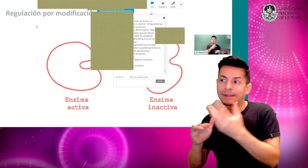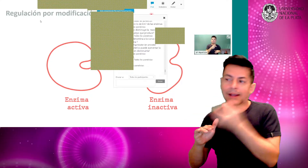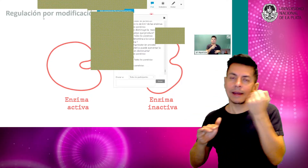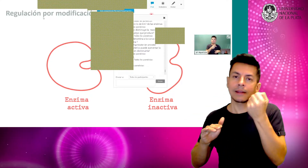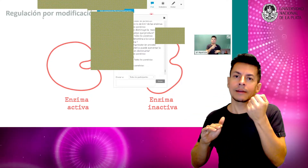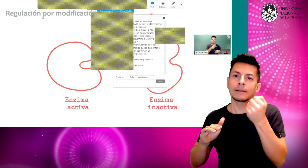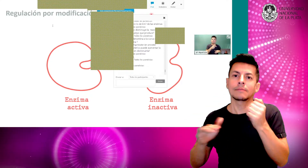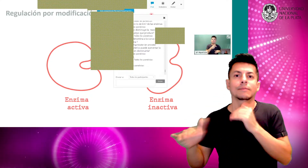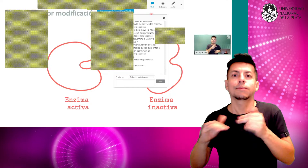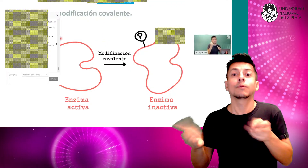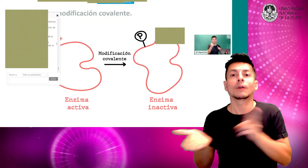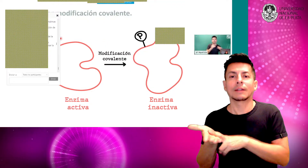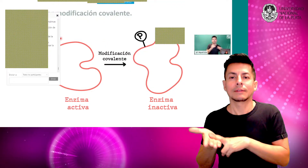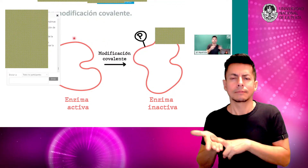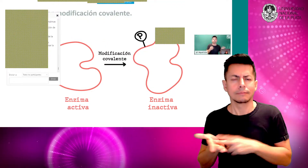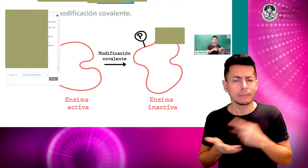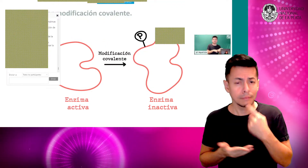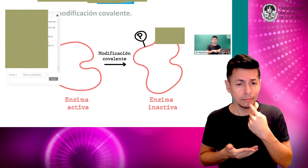Preguntas sobre esto.